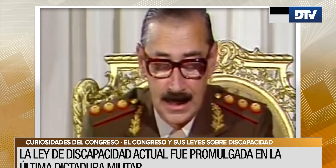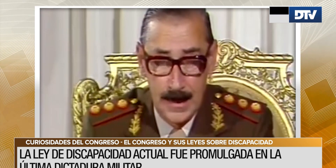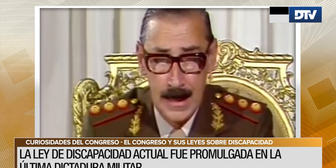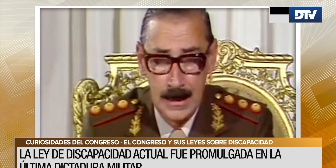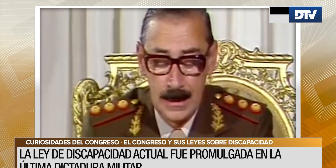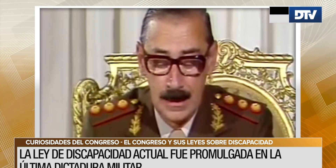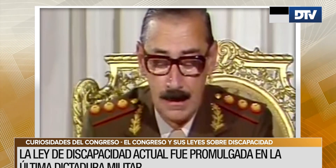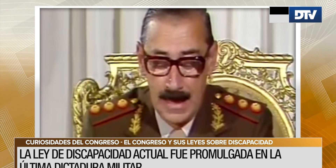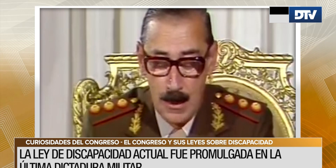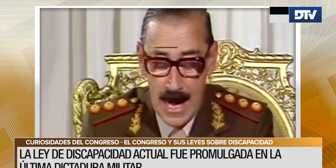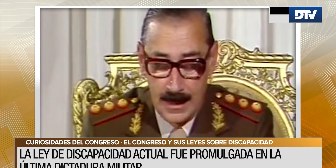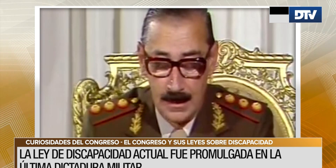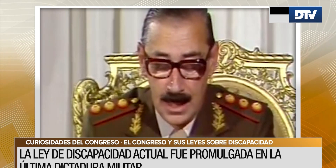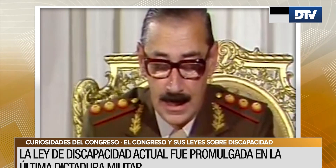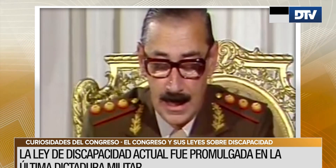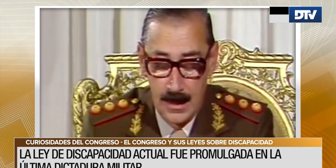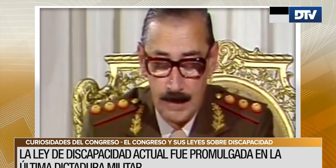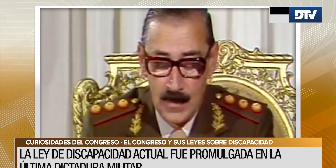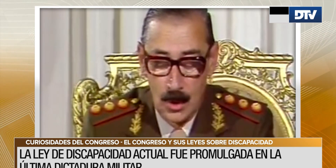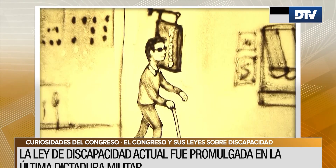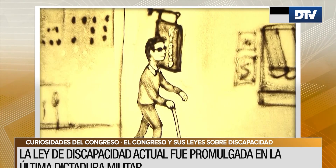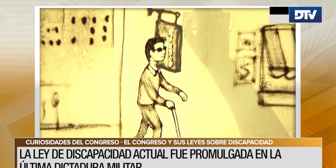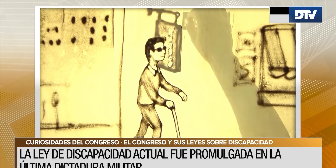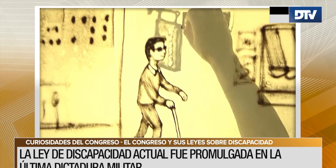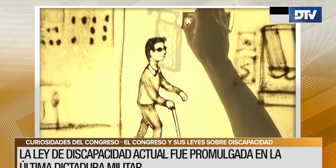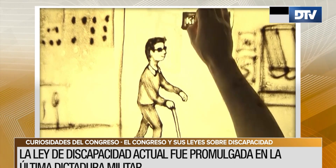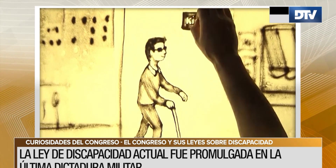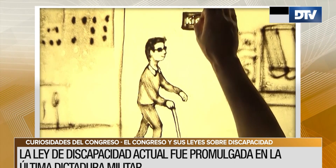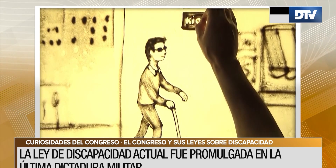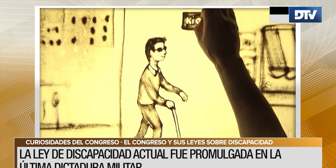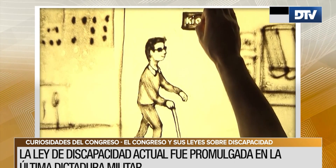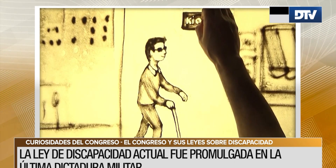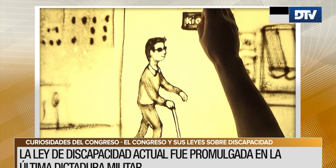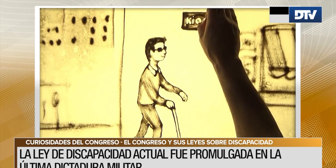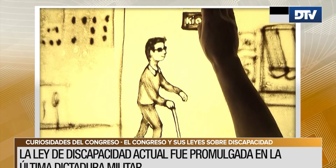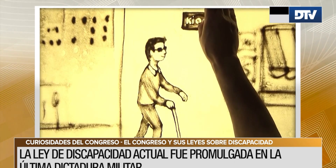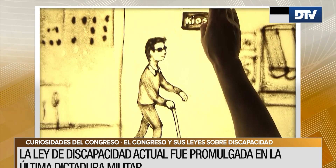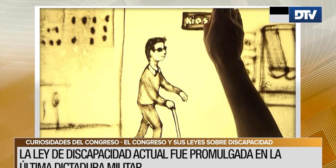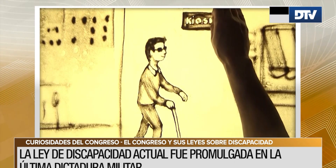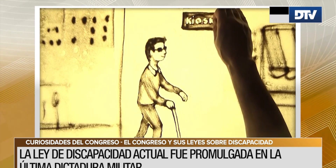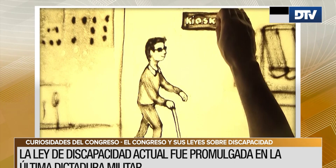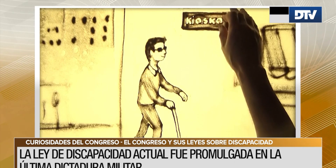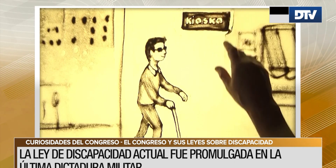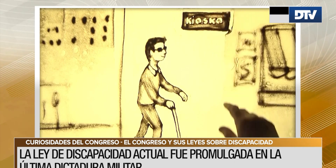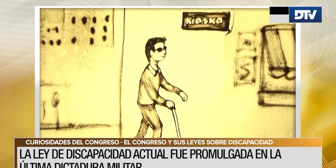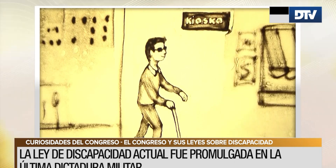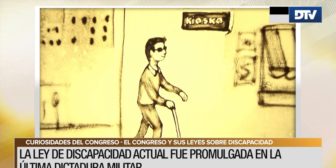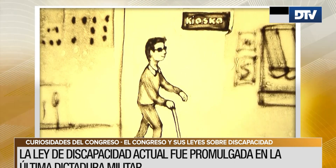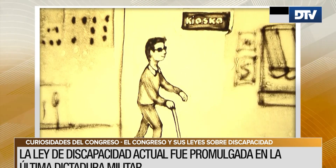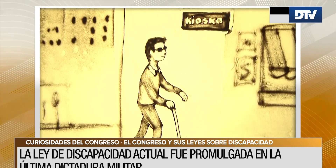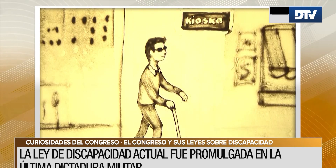atención médica, educación y seguridad social. Esta ley marco fue articulándose con otras leyes. La